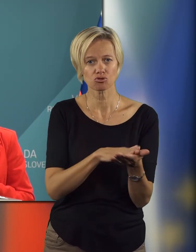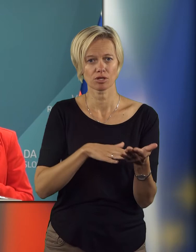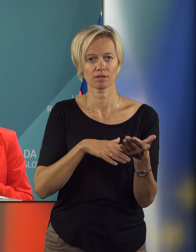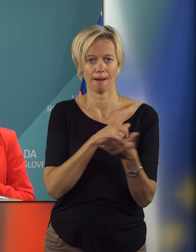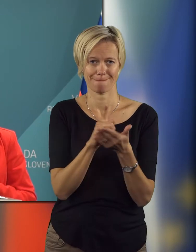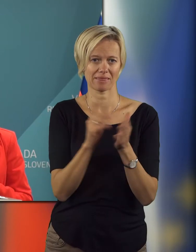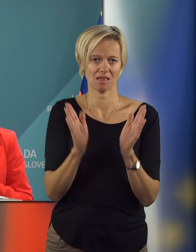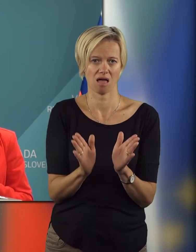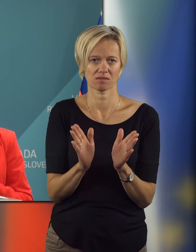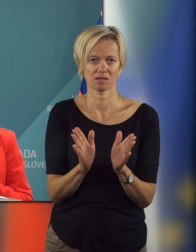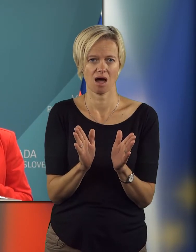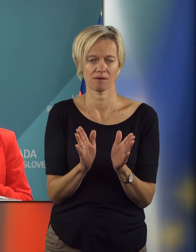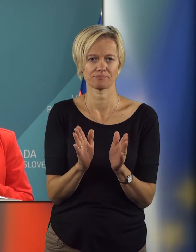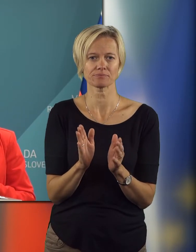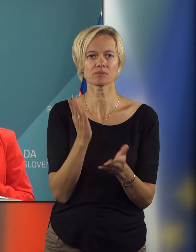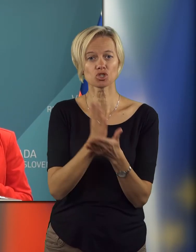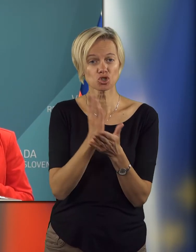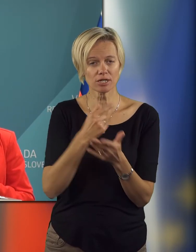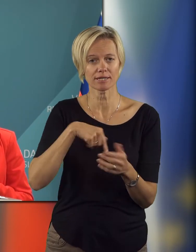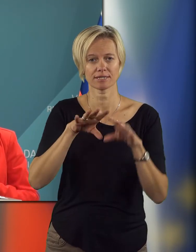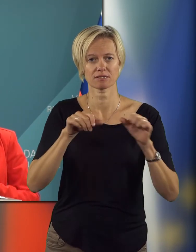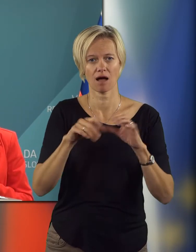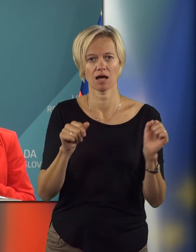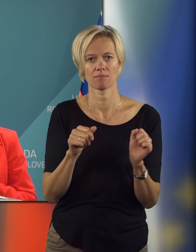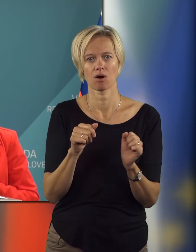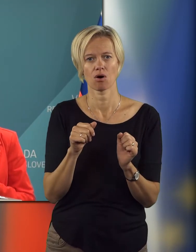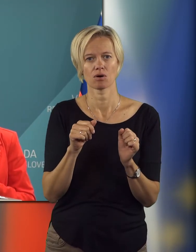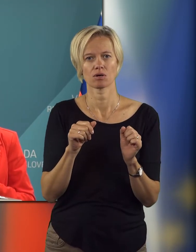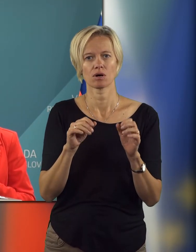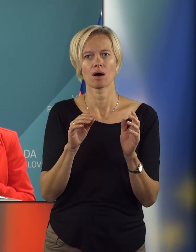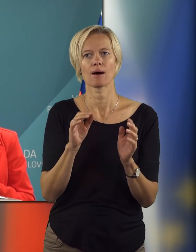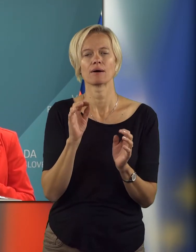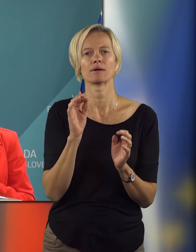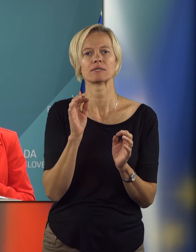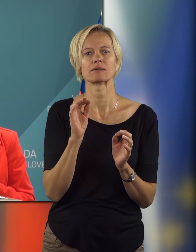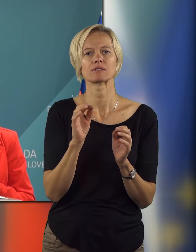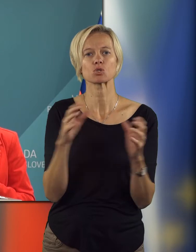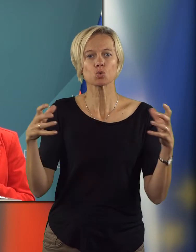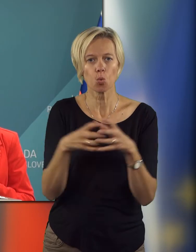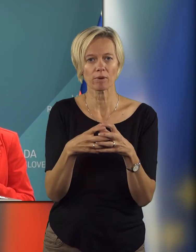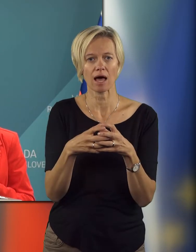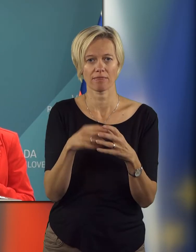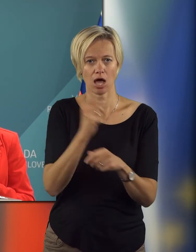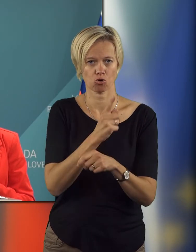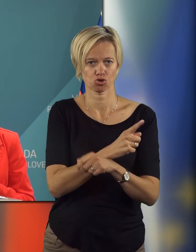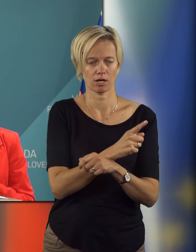Od začetka mandata že izvajamo in sprovajamo skupna javna